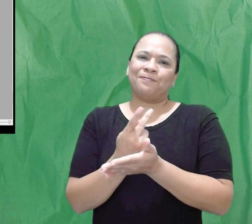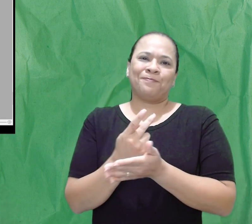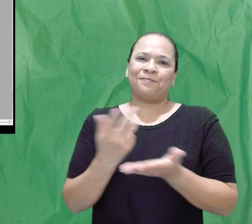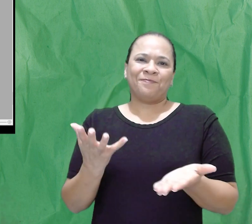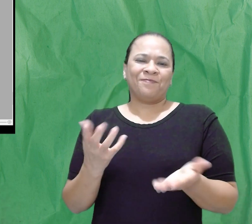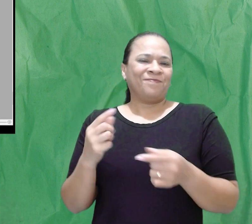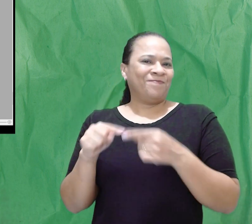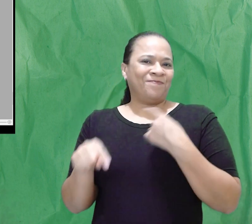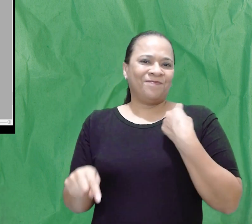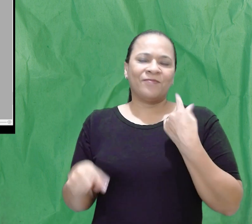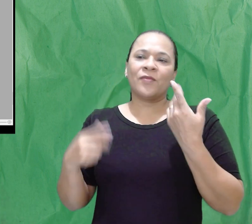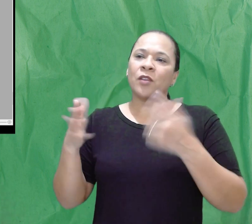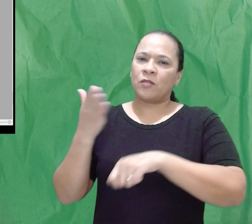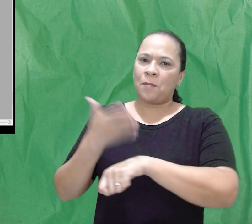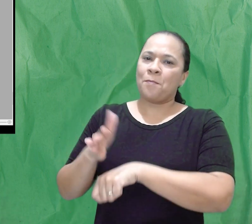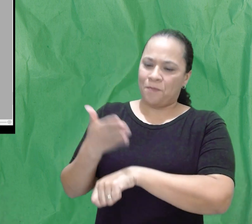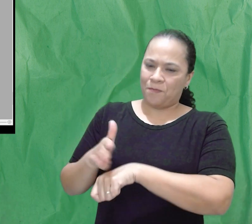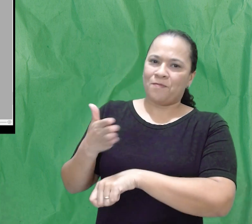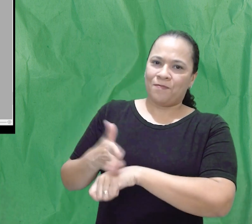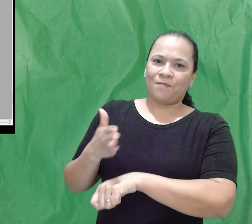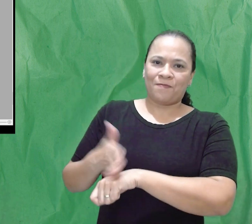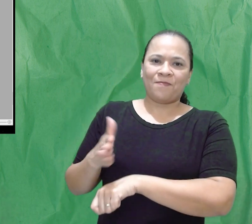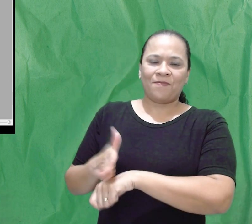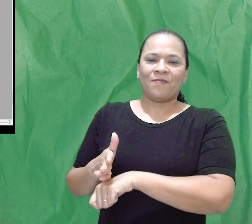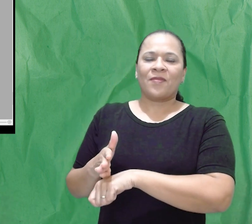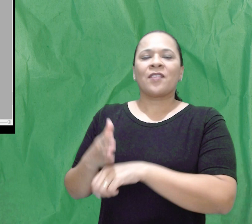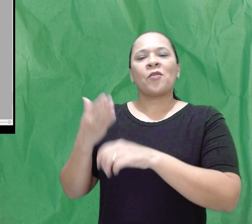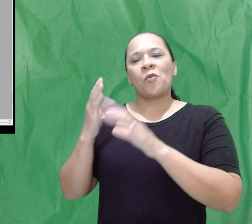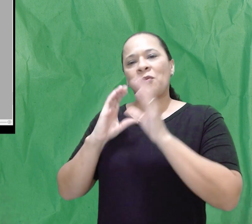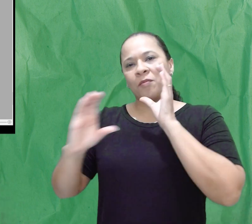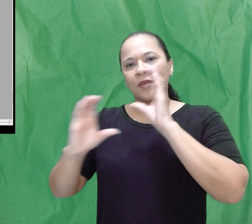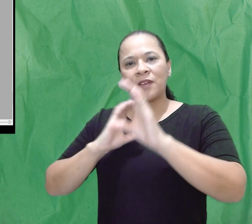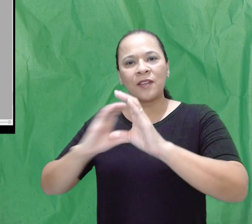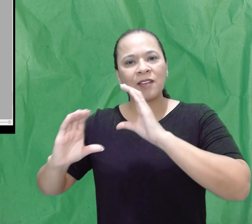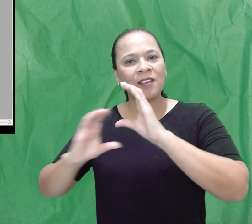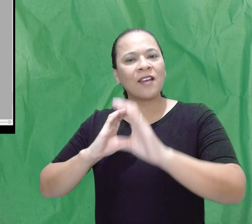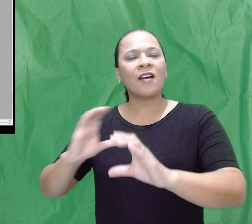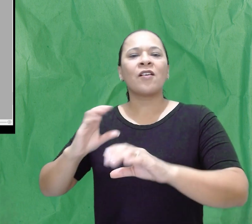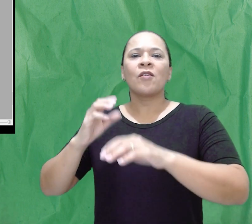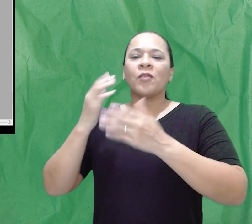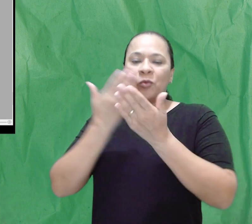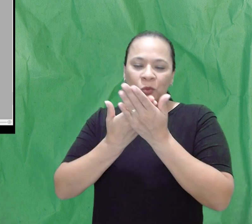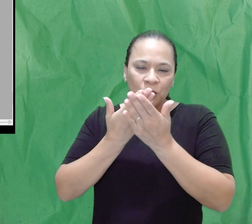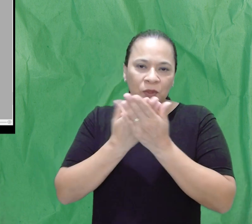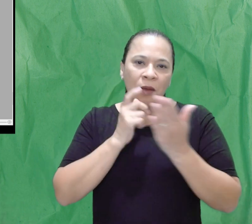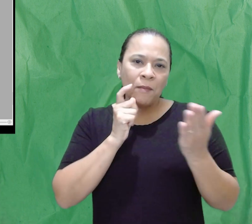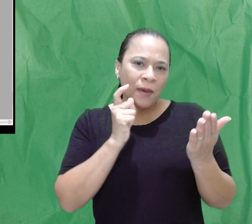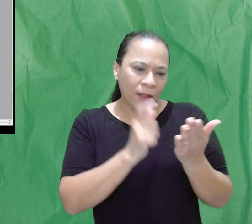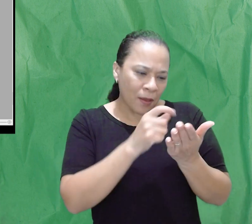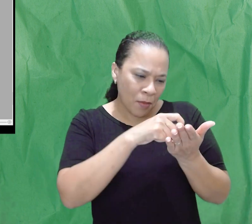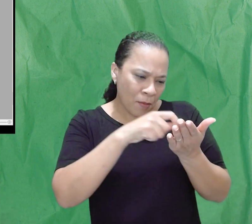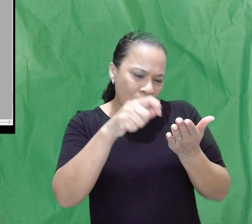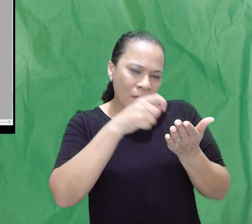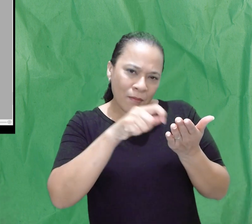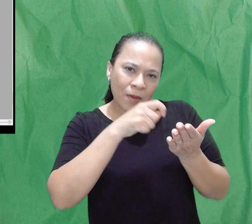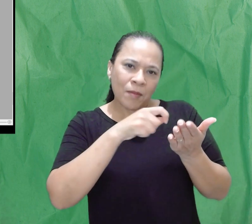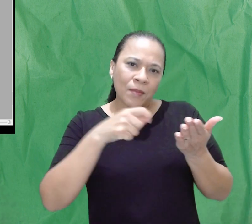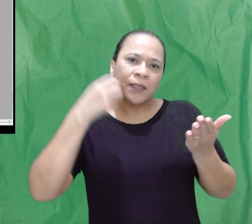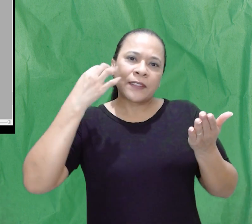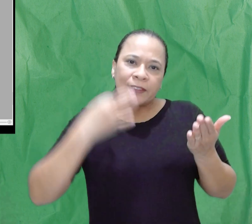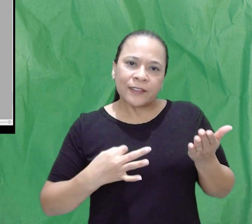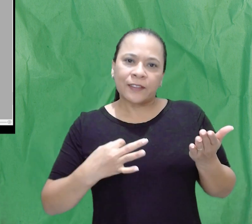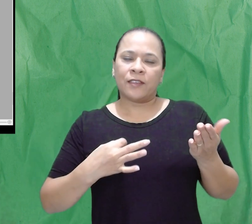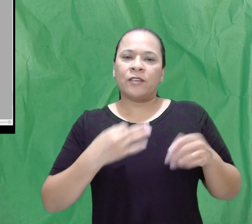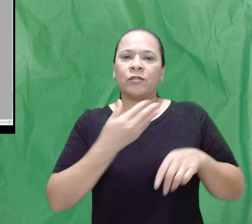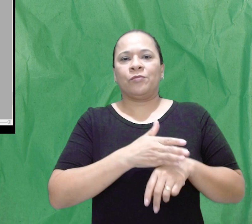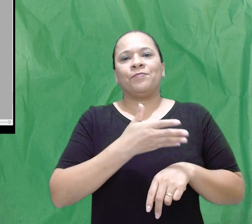cultivada e praticada. A gente precisa estudar comunicação, estudar como escrever bem. E